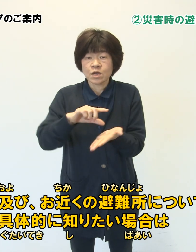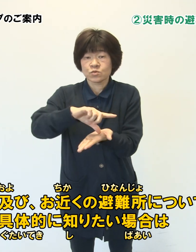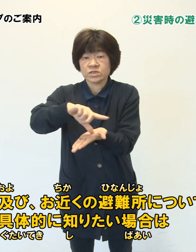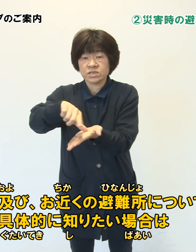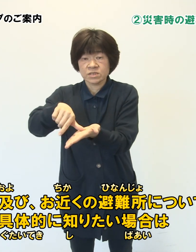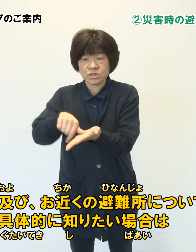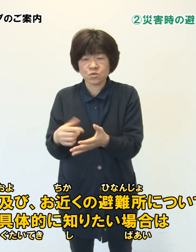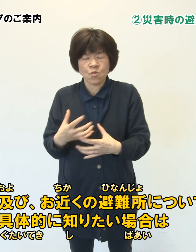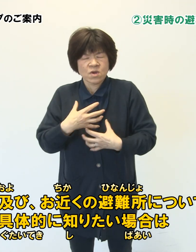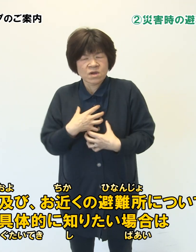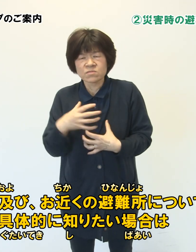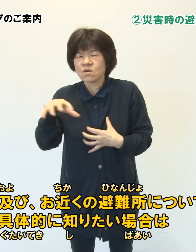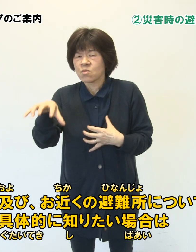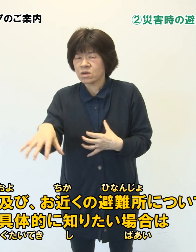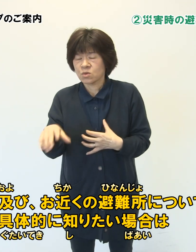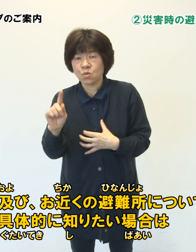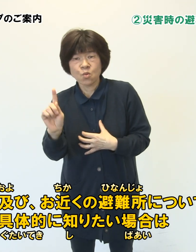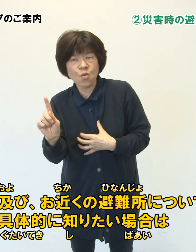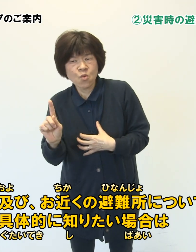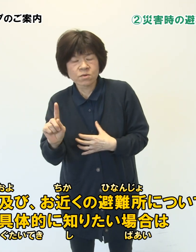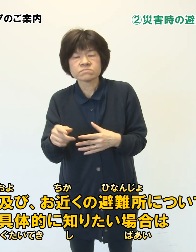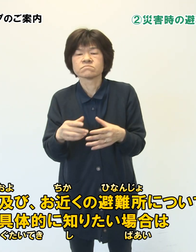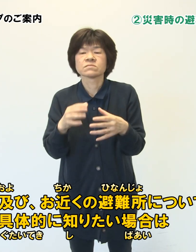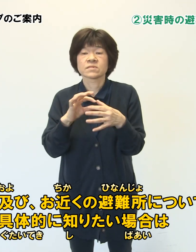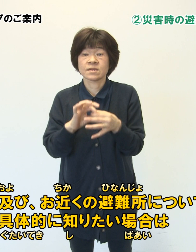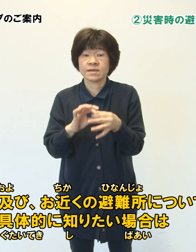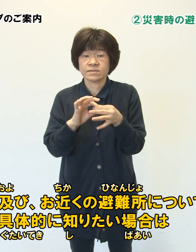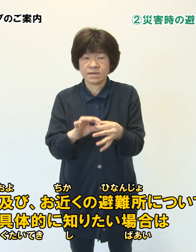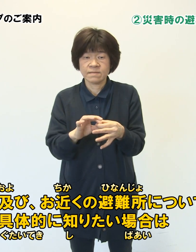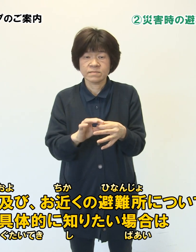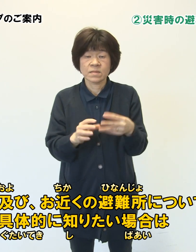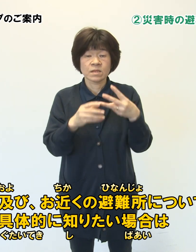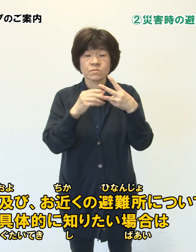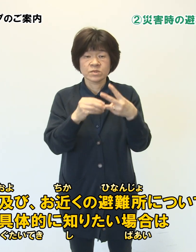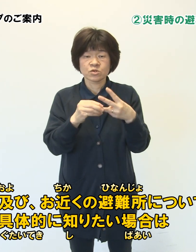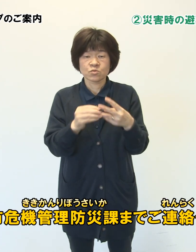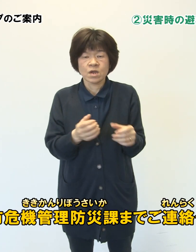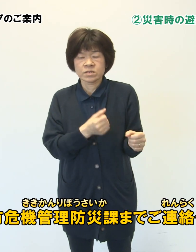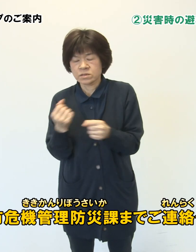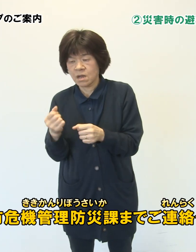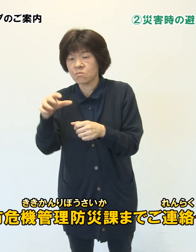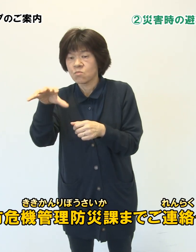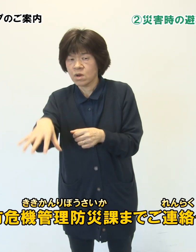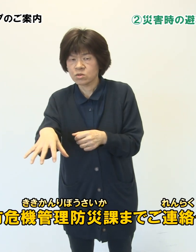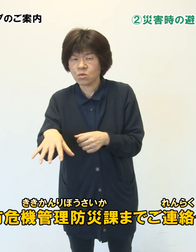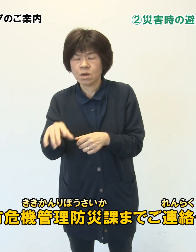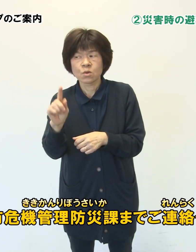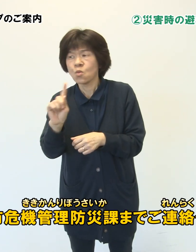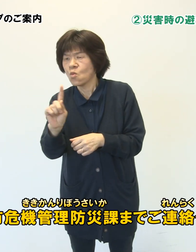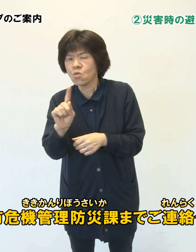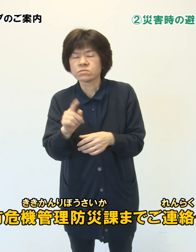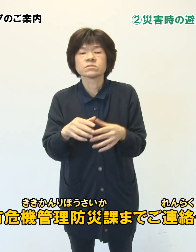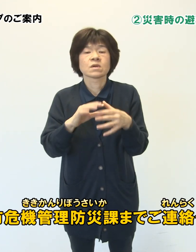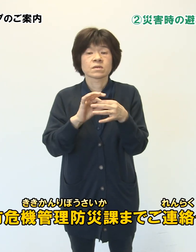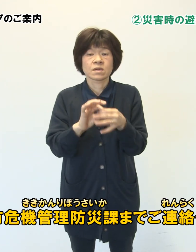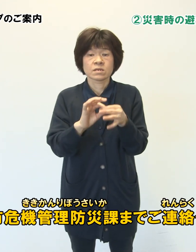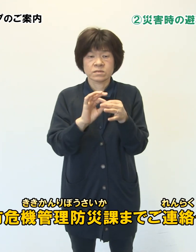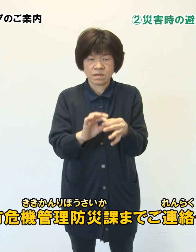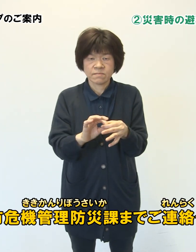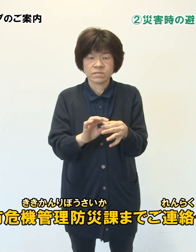お近くの避難所について具体的に知りたい場合は上田市危機管理防災課までご連絡